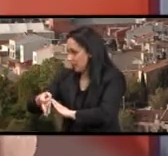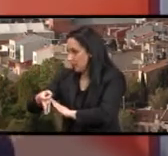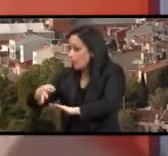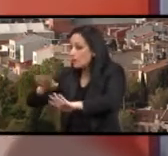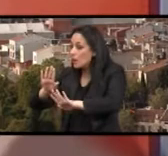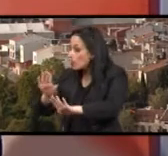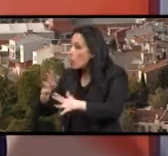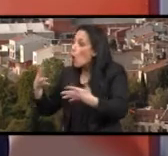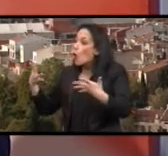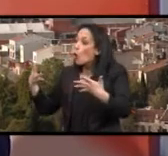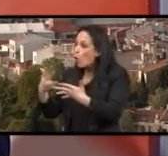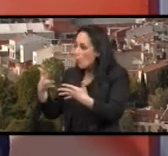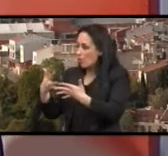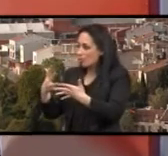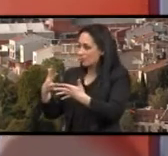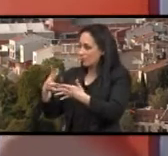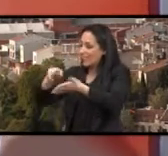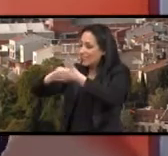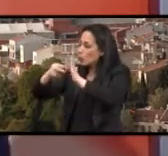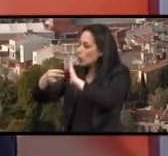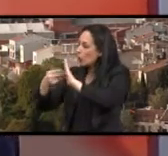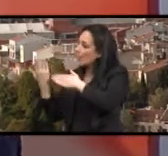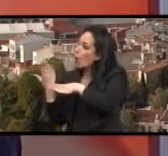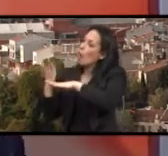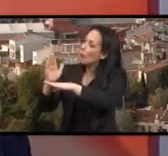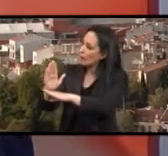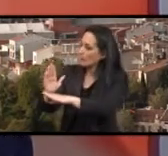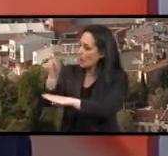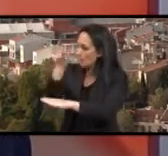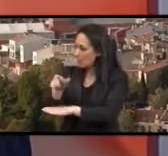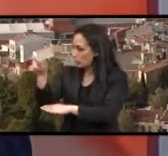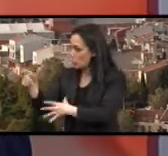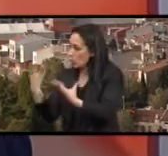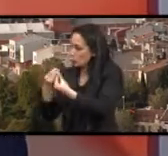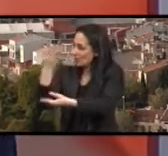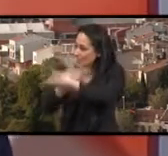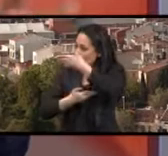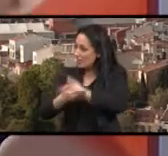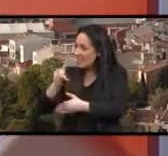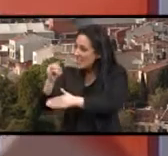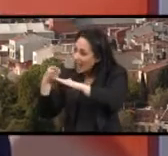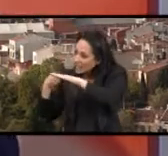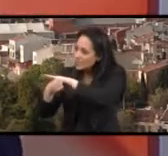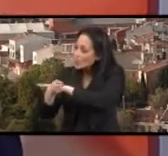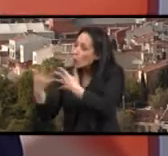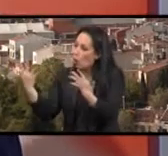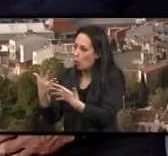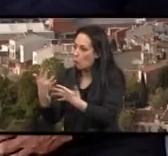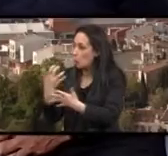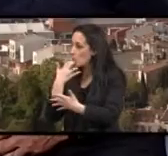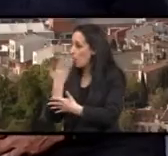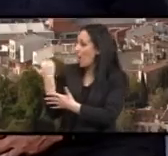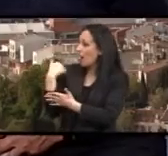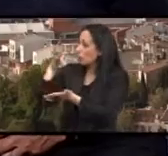avanç es posa al servei de les persones? Com és accessible a les persones amb discapacitat? Ahir mateix, Prodis